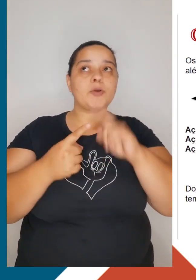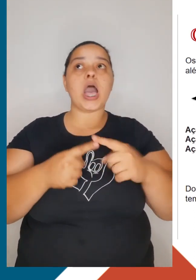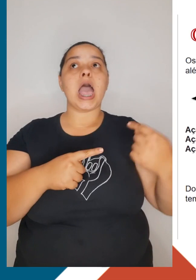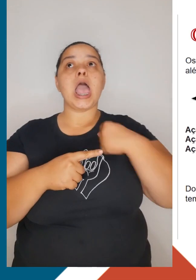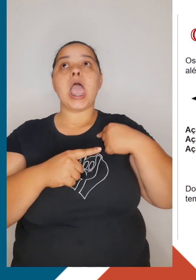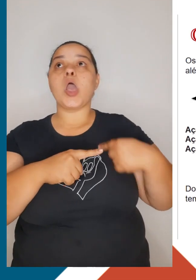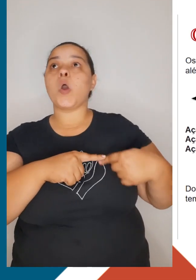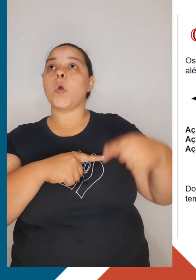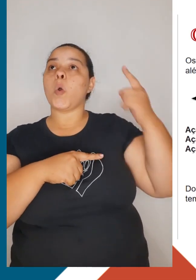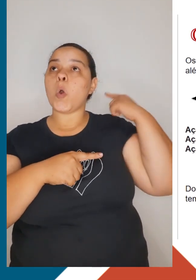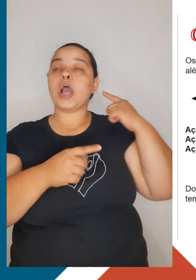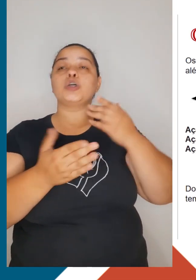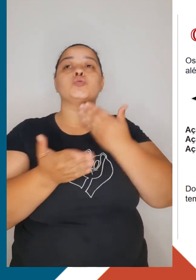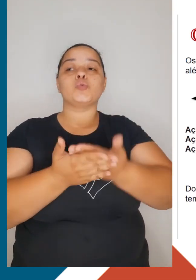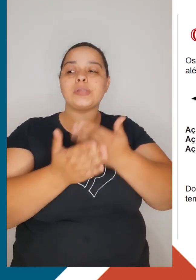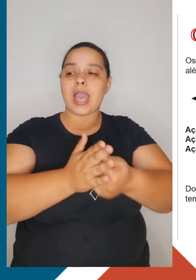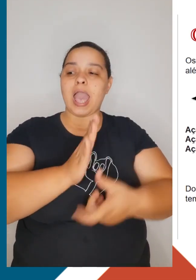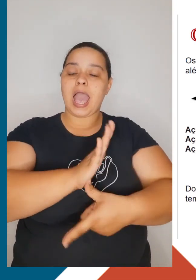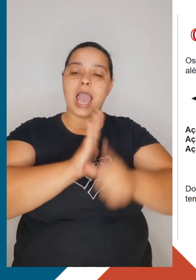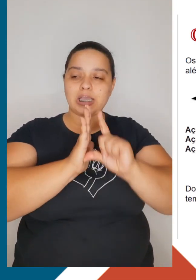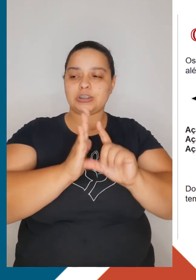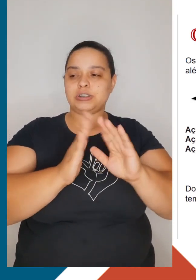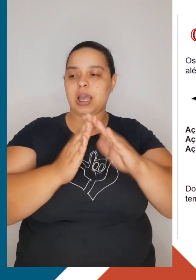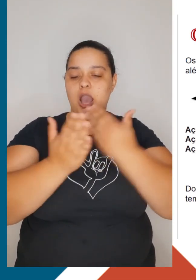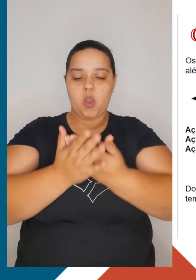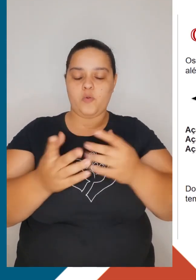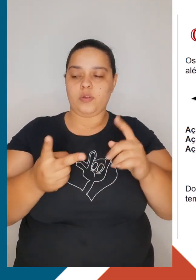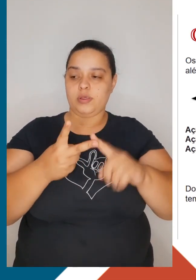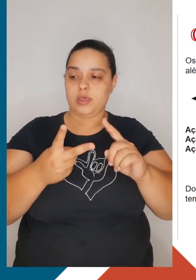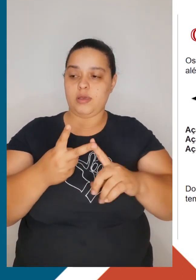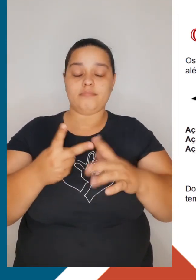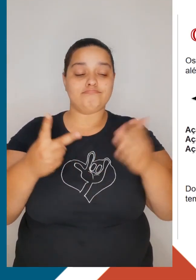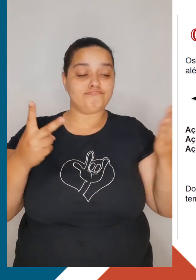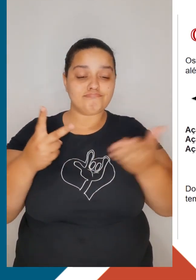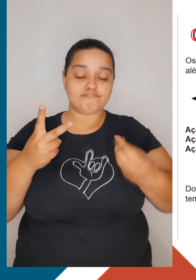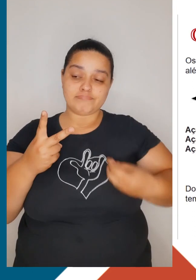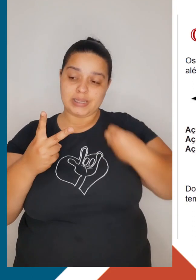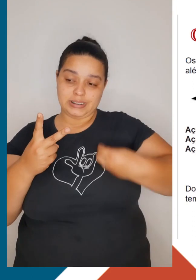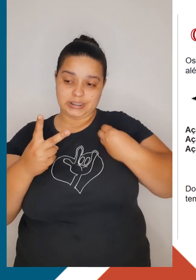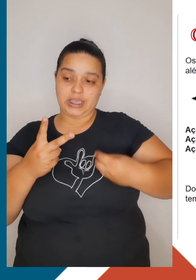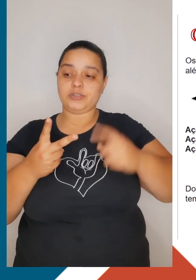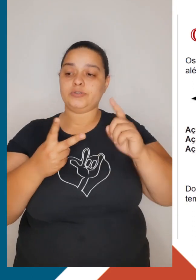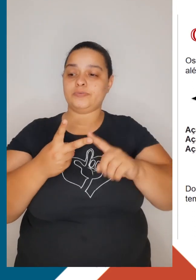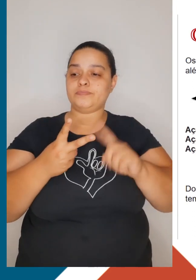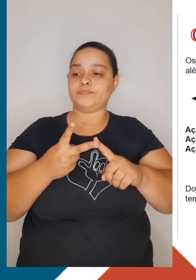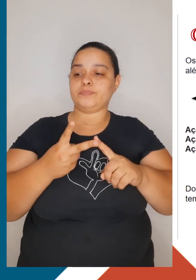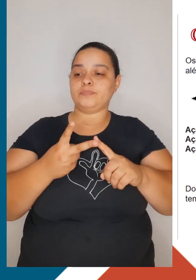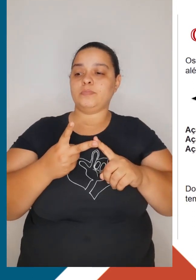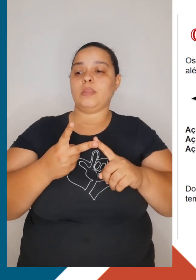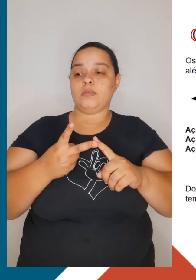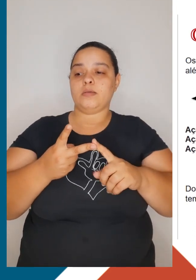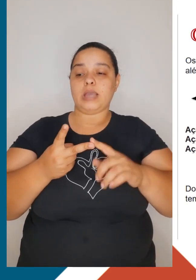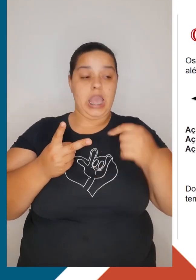eu estudei antes dessa aula. A ação no presente, em referência ao que ocorre no momento da fala. Então,